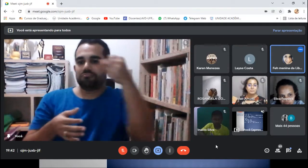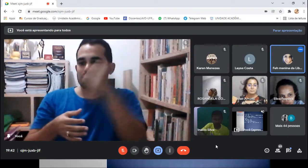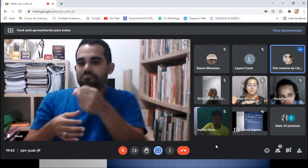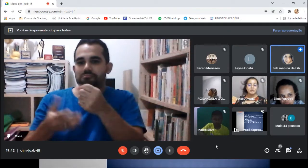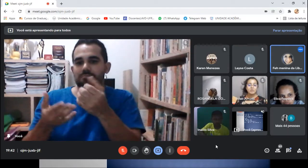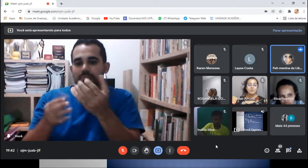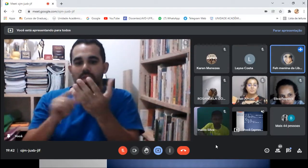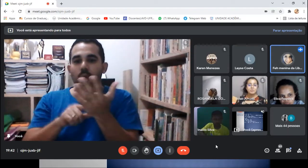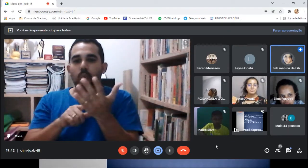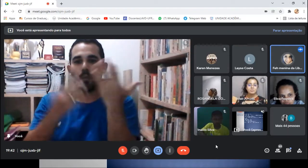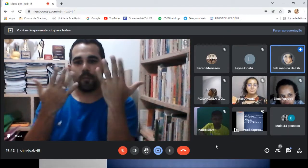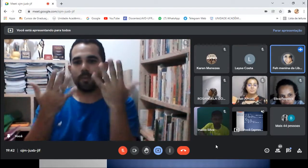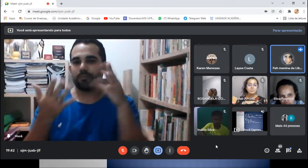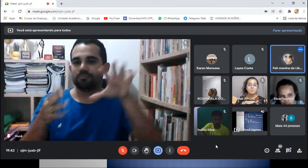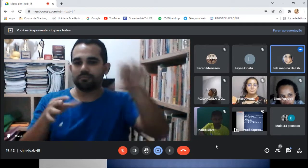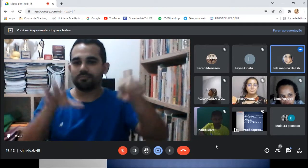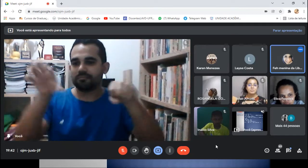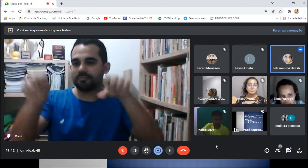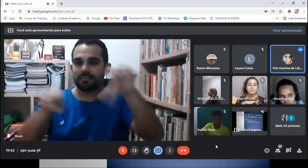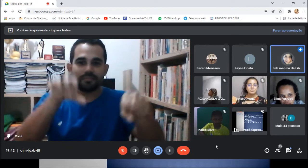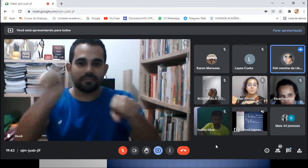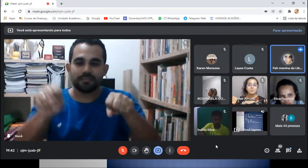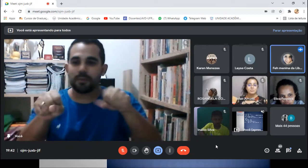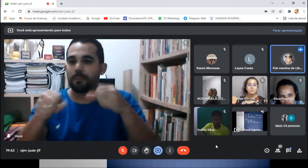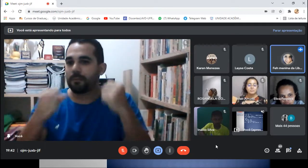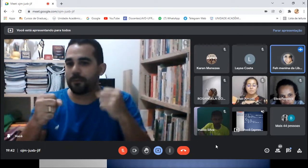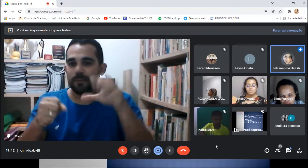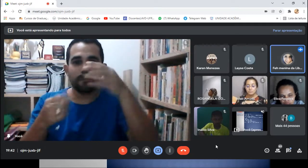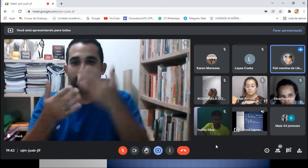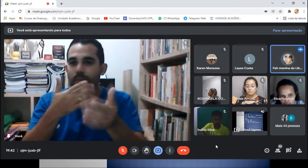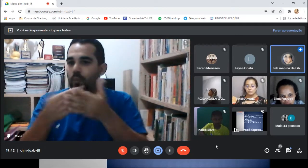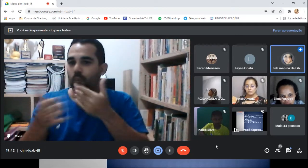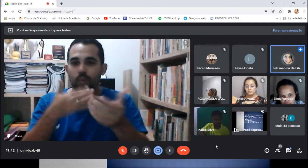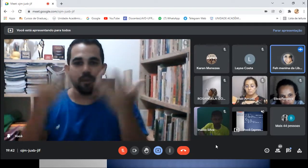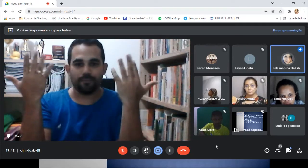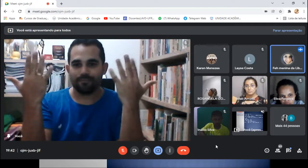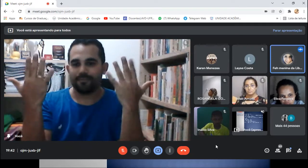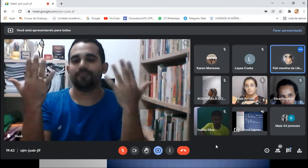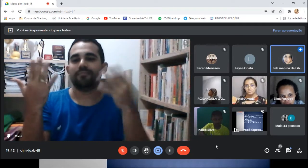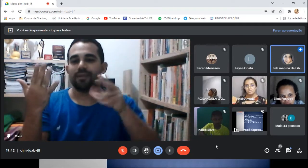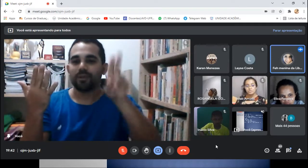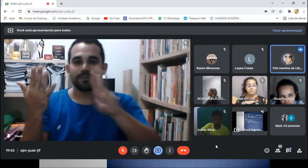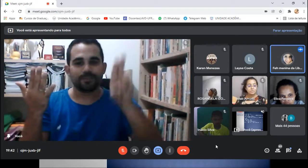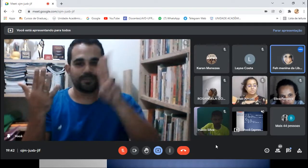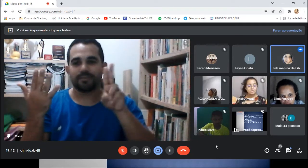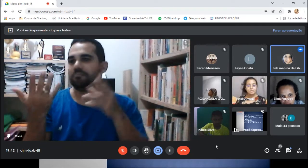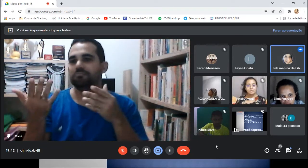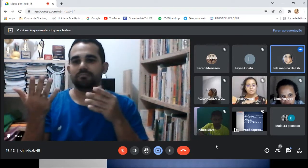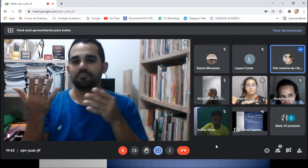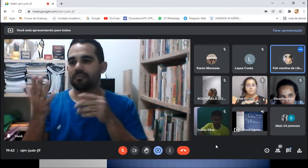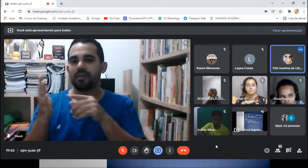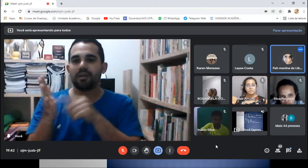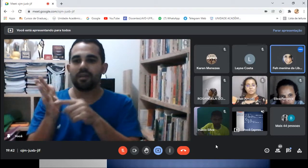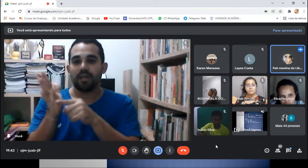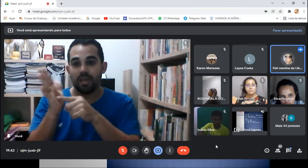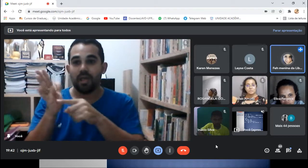Né? Por exemplo, você pode pegar determinados objetos com as mãos. Qualquer coisa. Então, esse